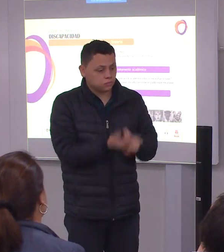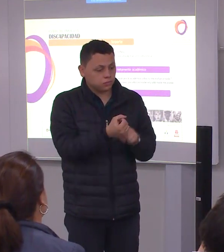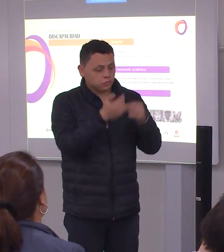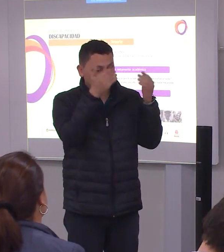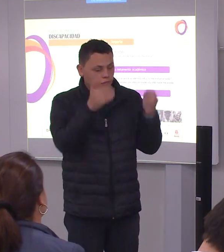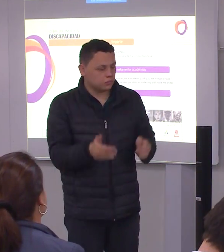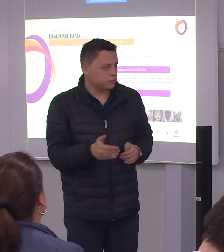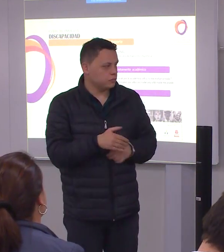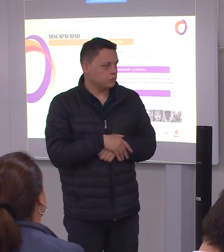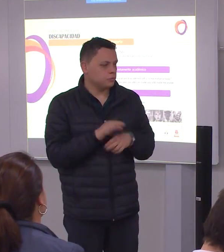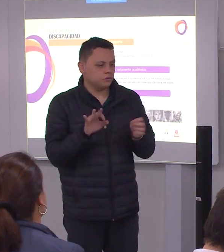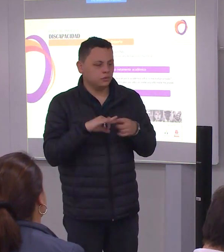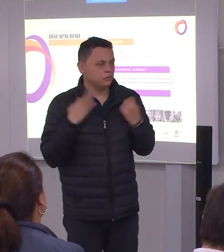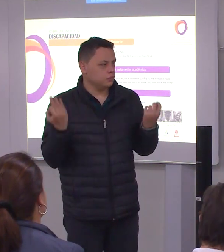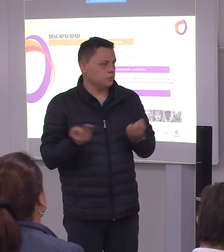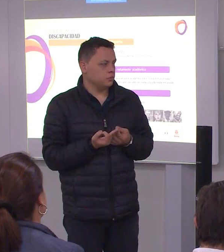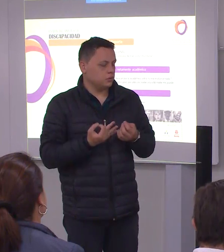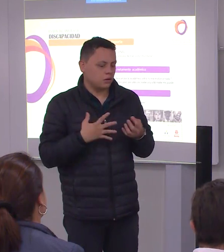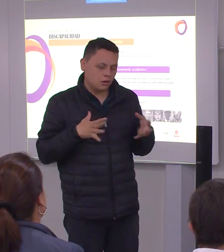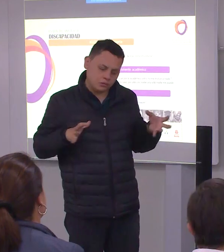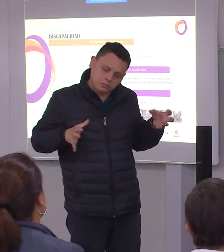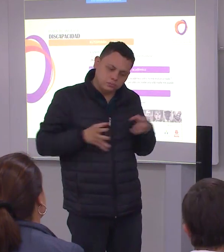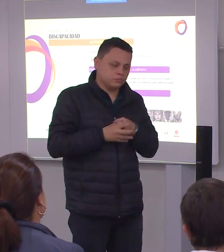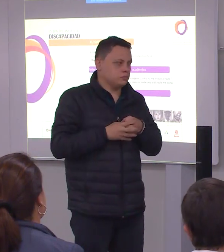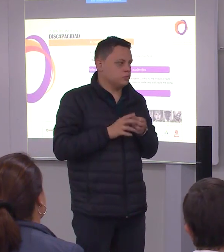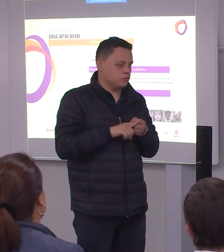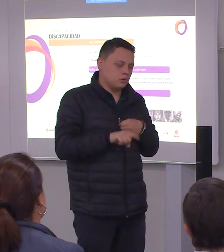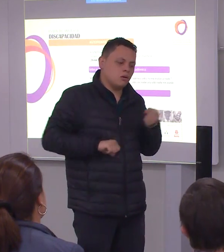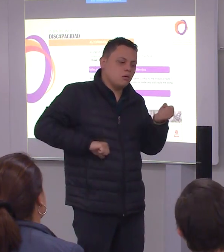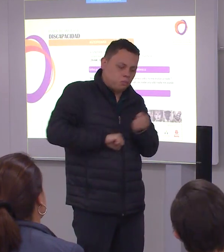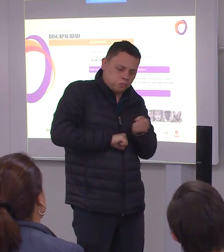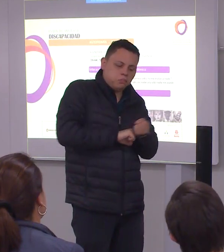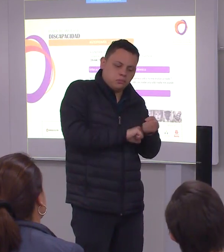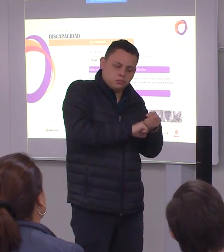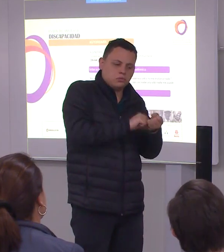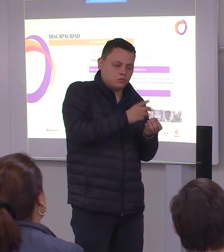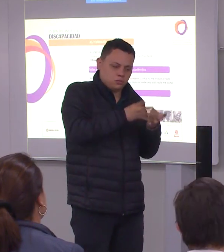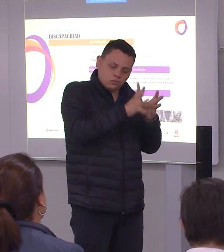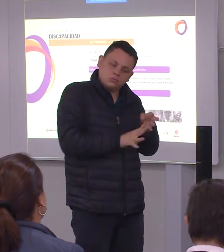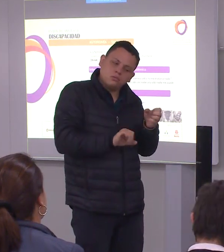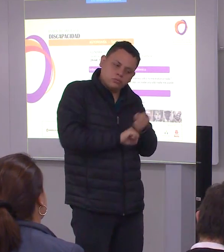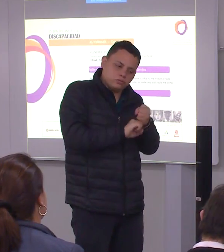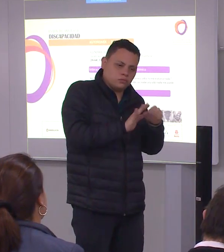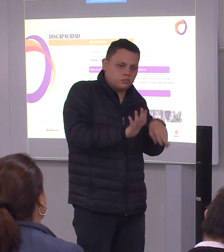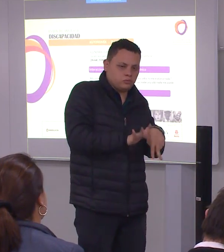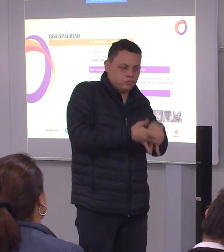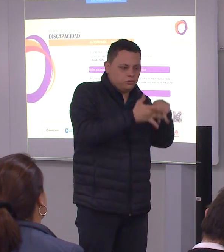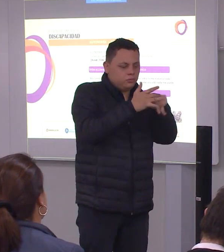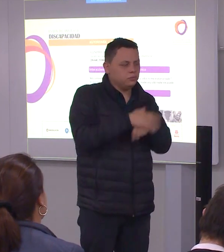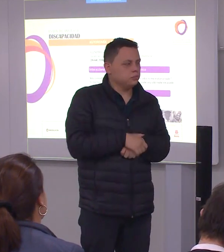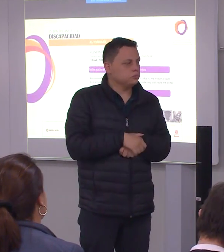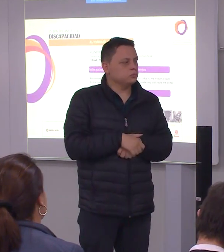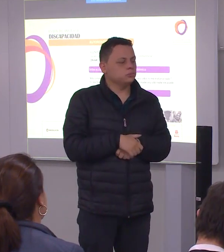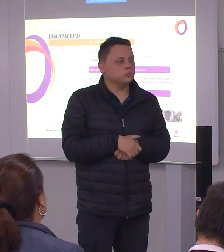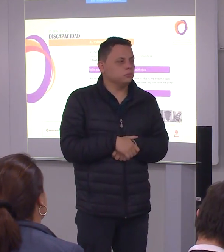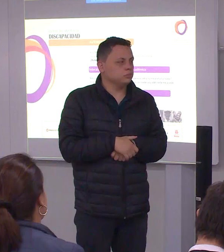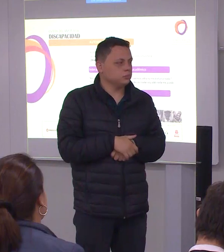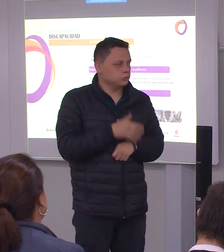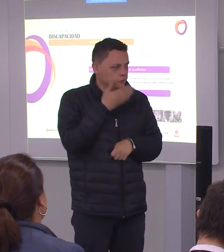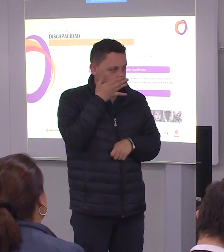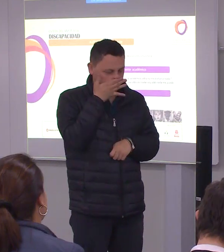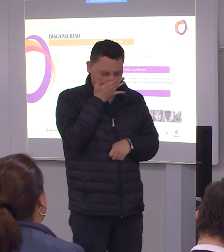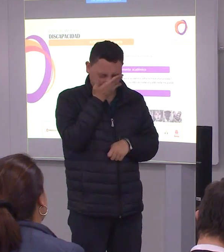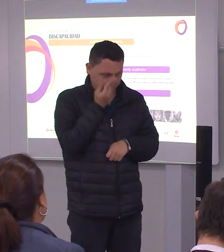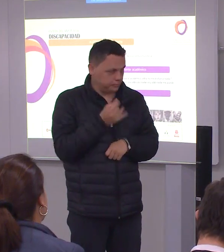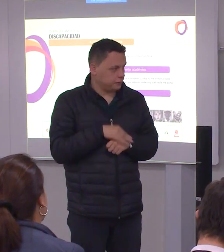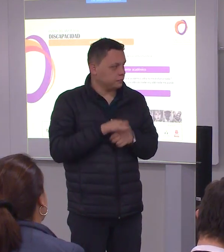discapacidad la familia tiende a unirse y a generar unos apoyos frente al estudiante también refieren un comportamiento